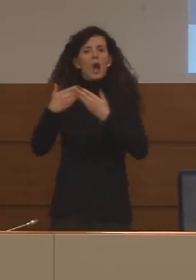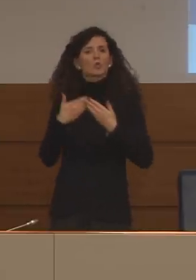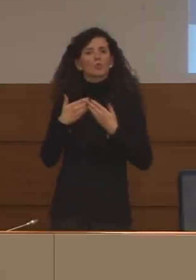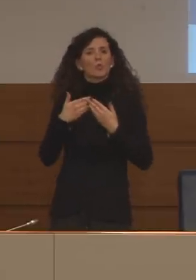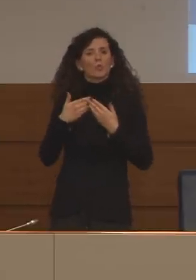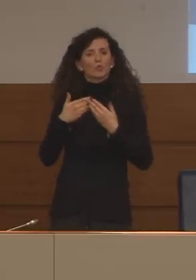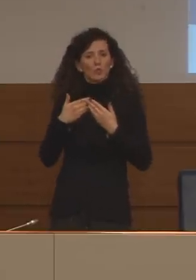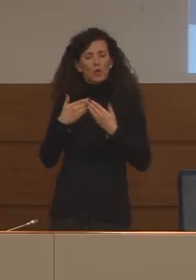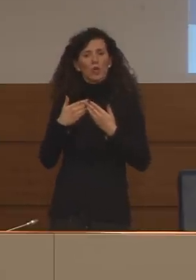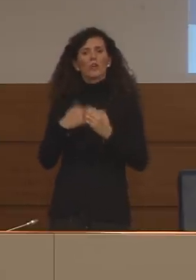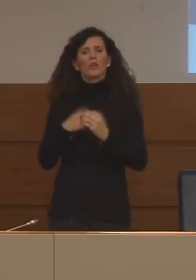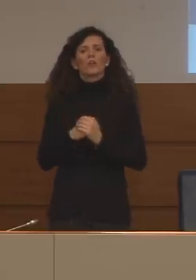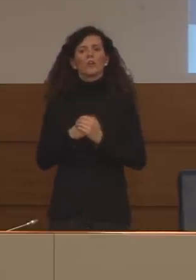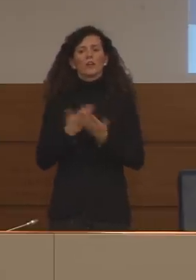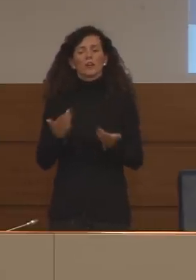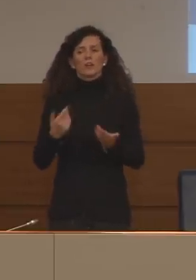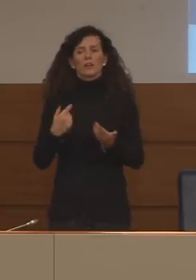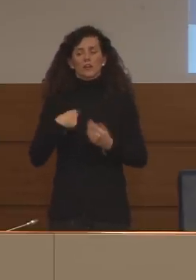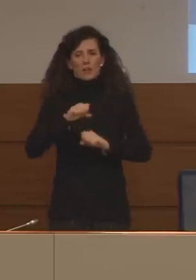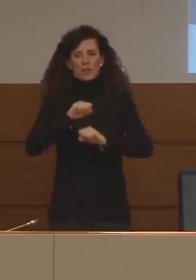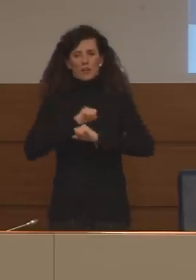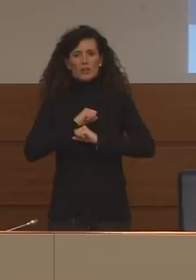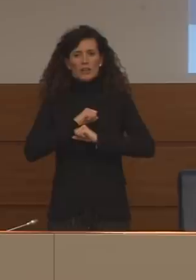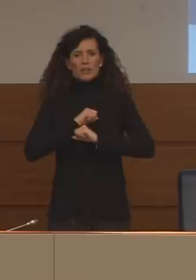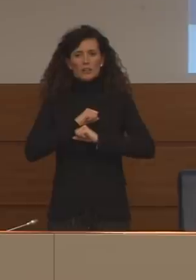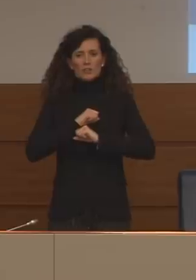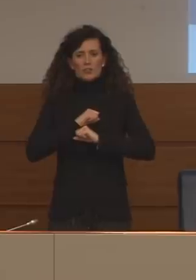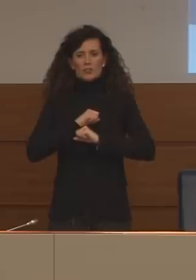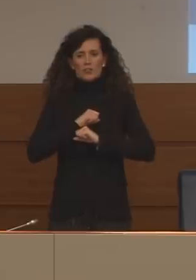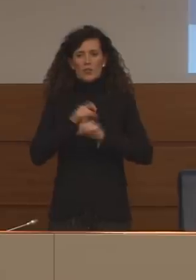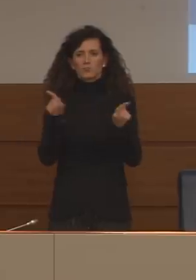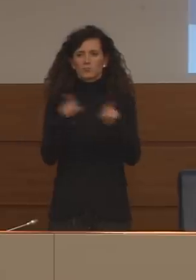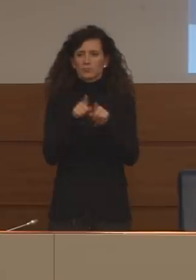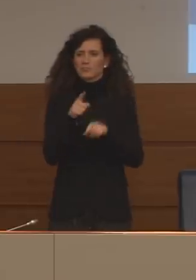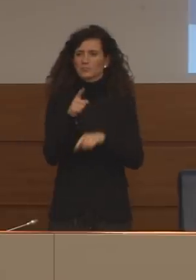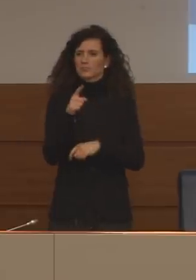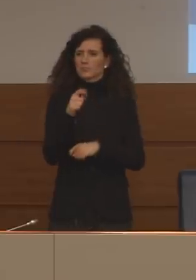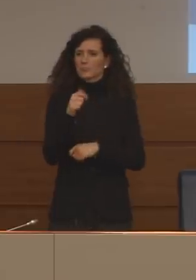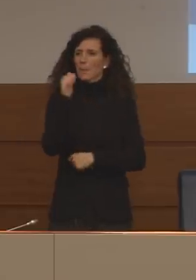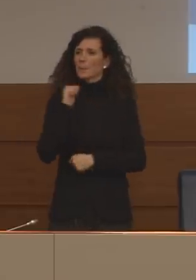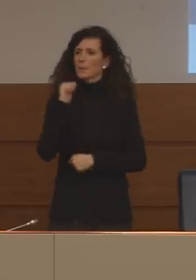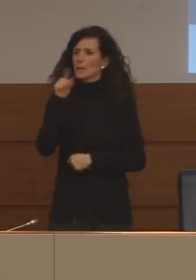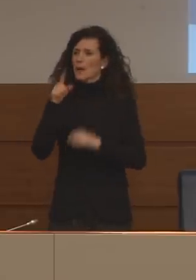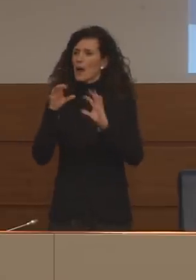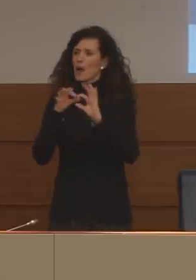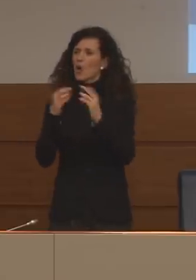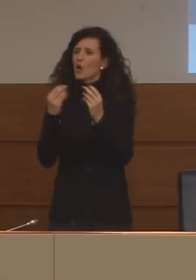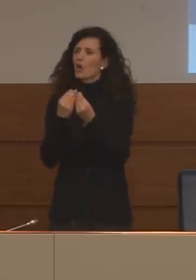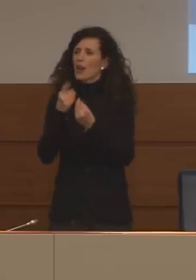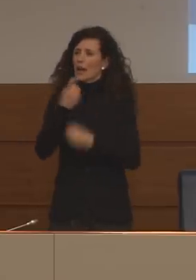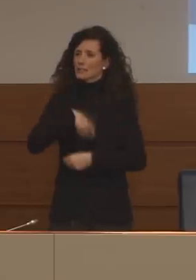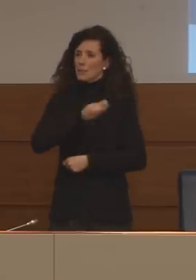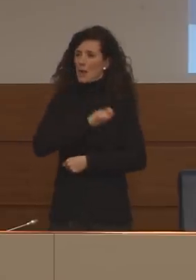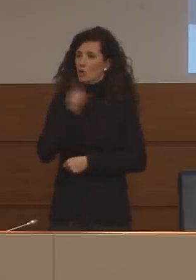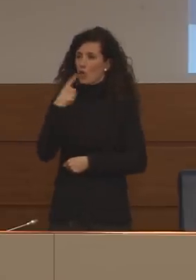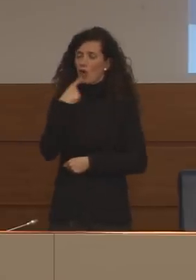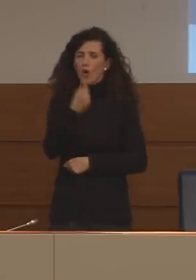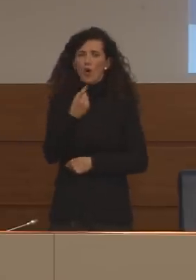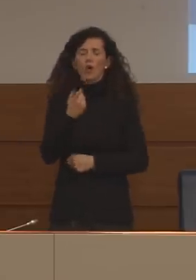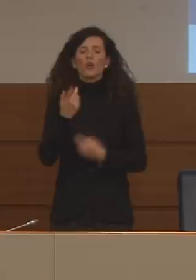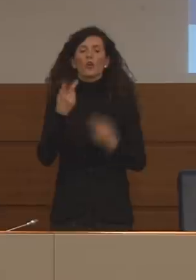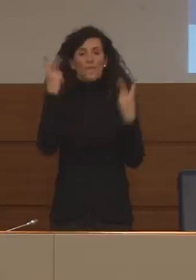io credo che come si diceva prima diceva prima col vostro collega spagnolo ci troviamo di fronte a una crisi